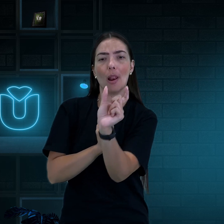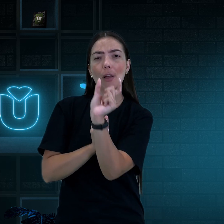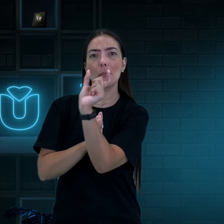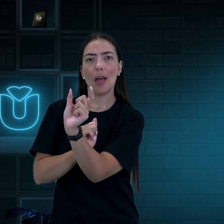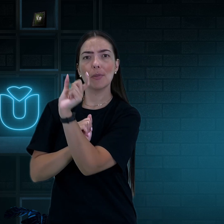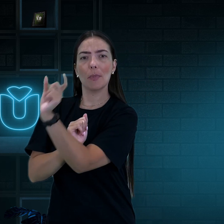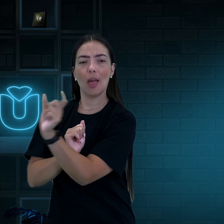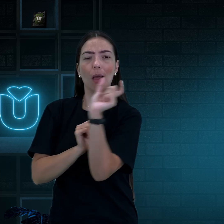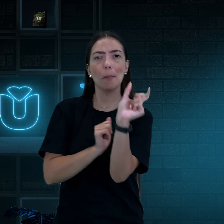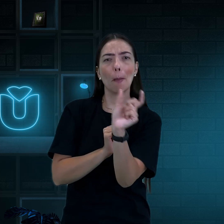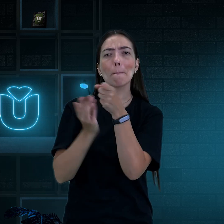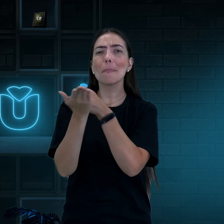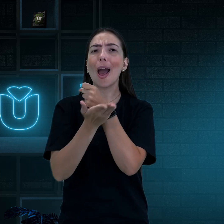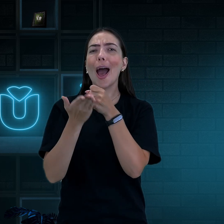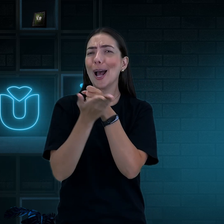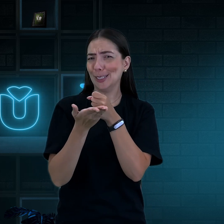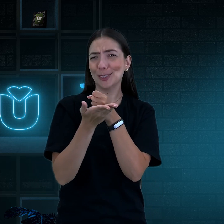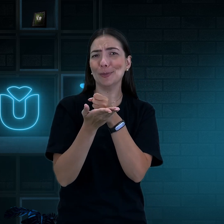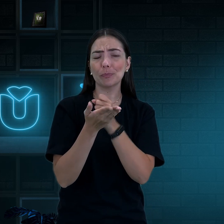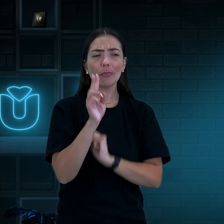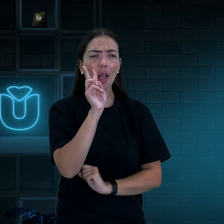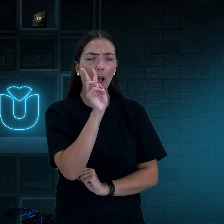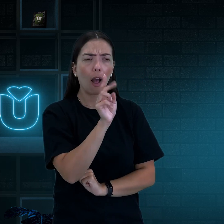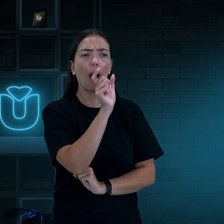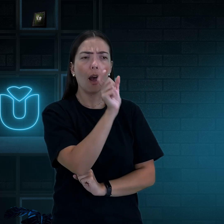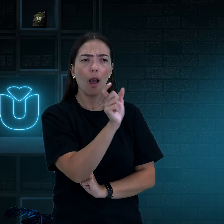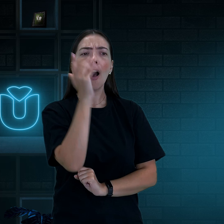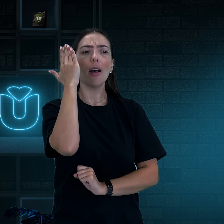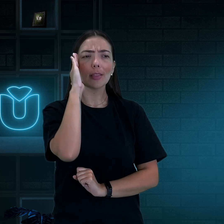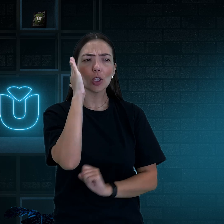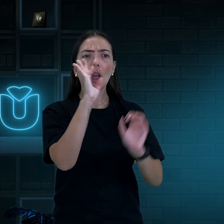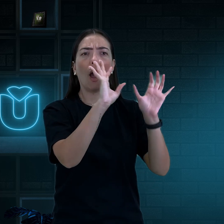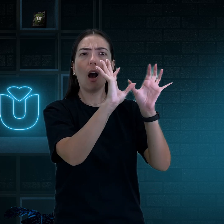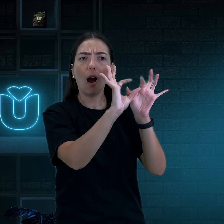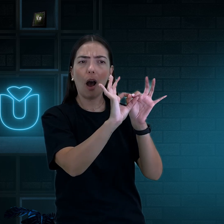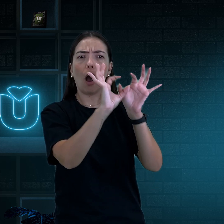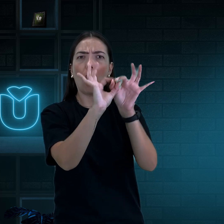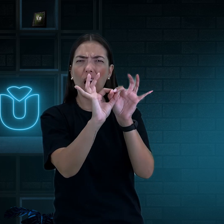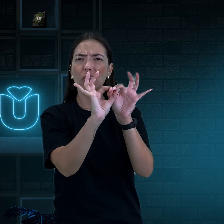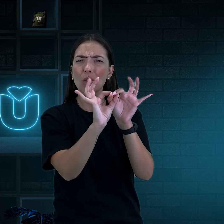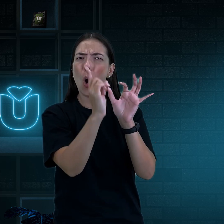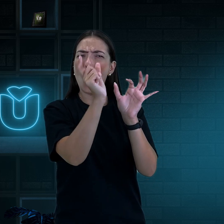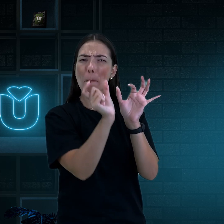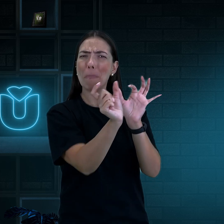palavra. Uma sequência de palavras básicas que já está habituado e conhece. E aí ele vai entender o